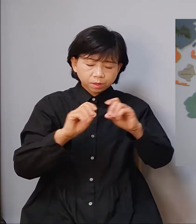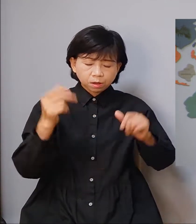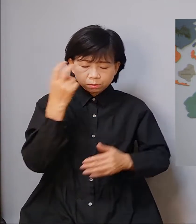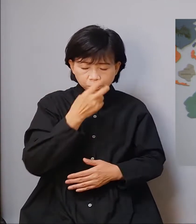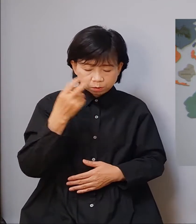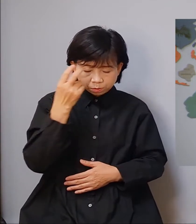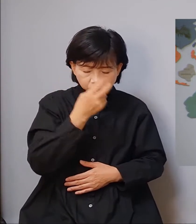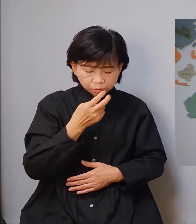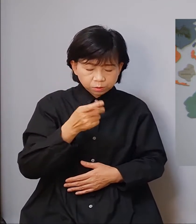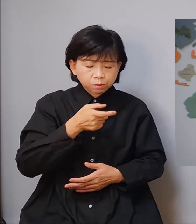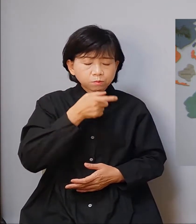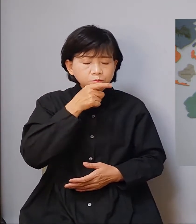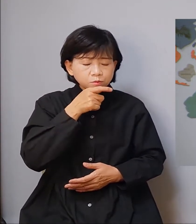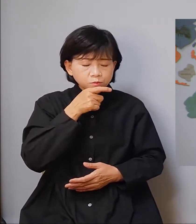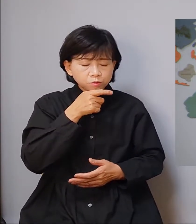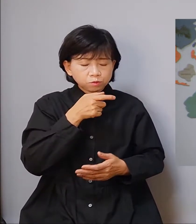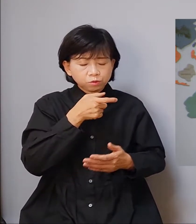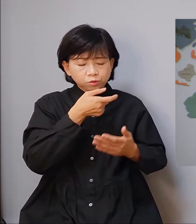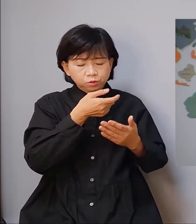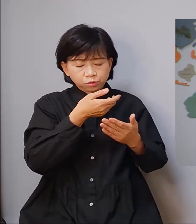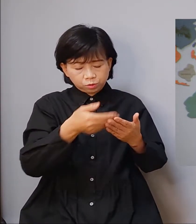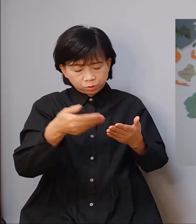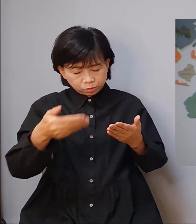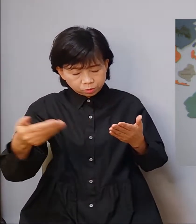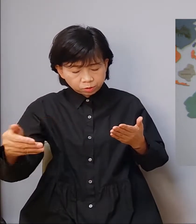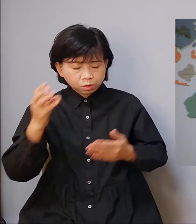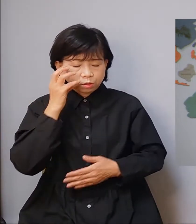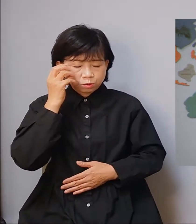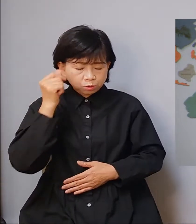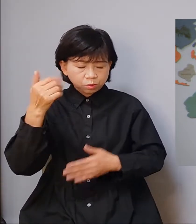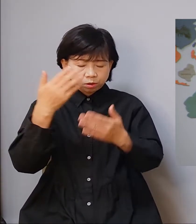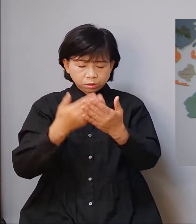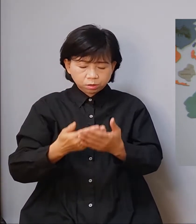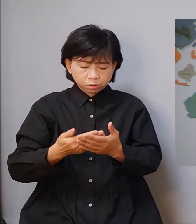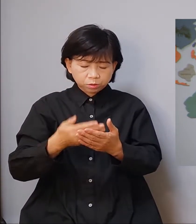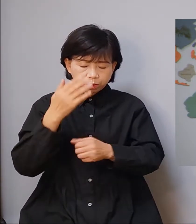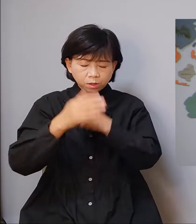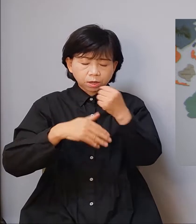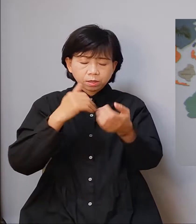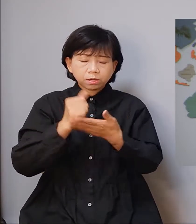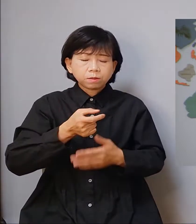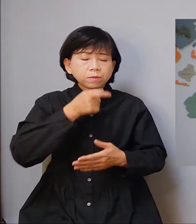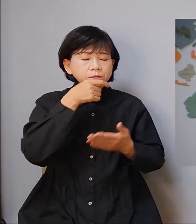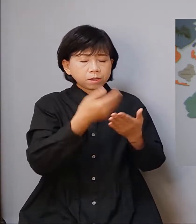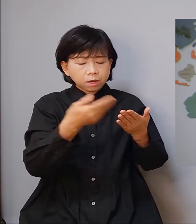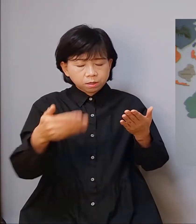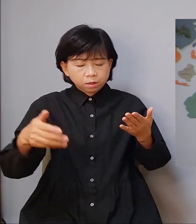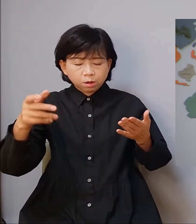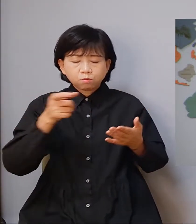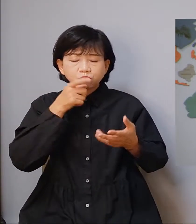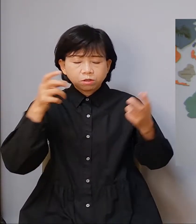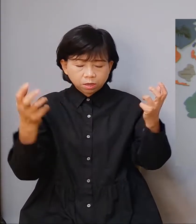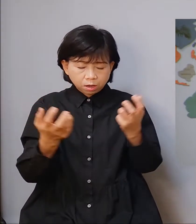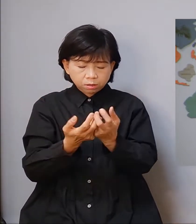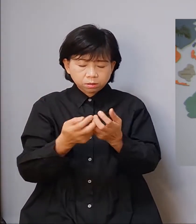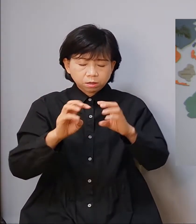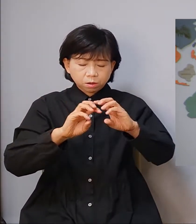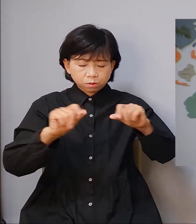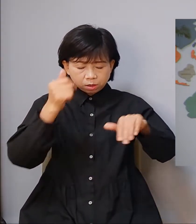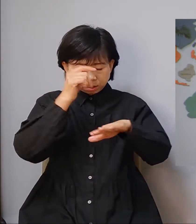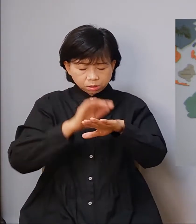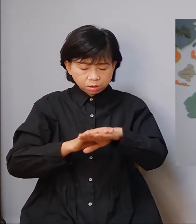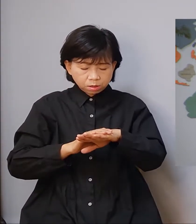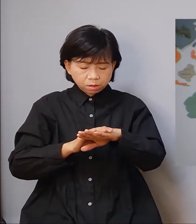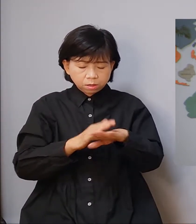돌보사 물을 대어 심히 윤택하게 하시며 하나님의 강에 물이 가득하게 하시고 이같이 땅을 예비하신